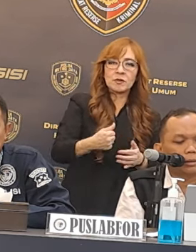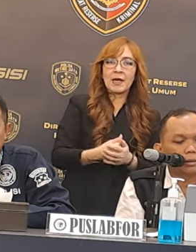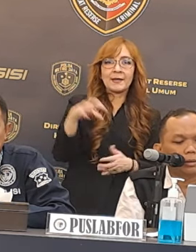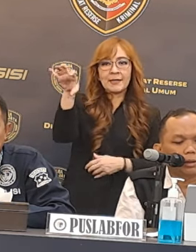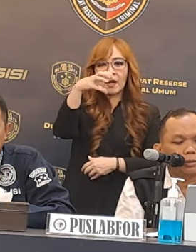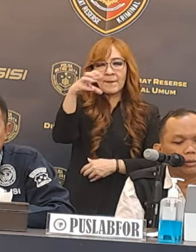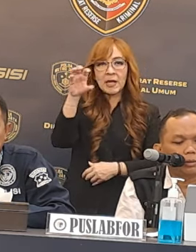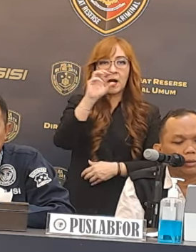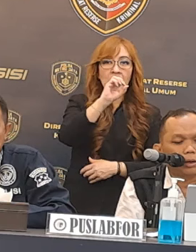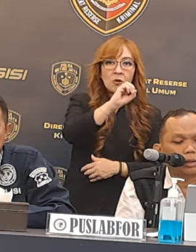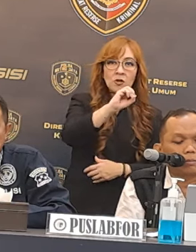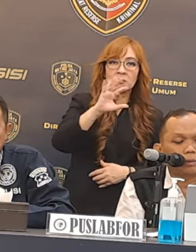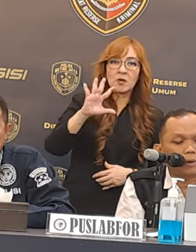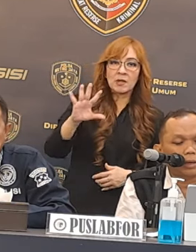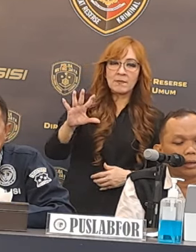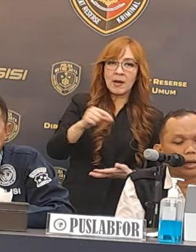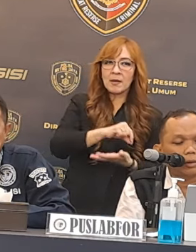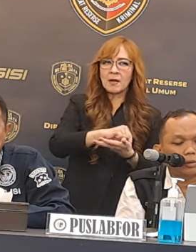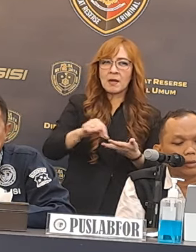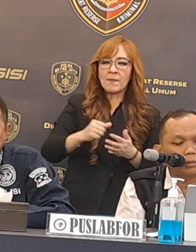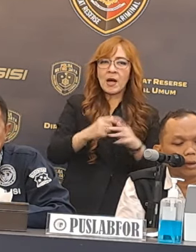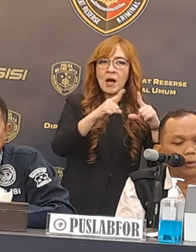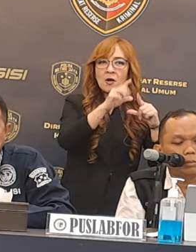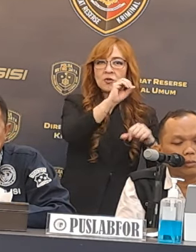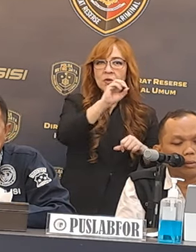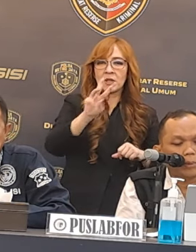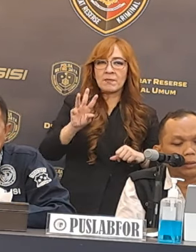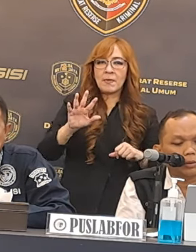05 yaitu dengan nama file